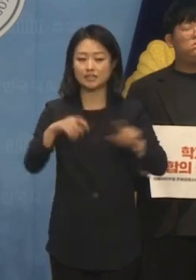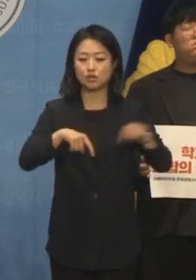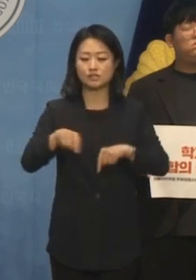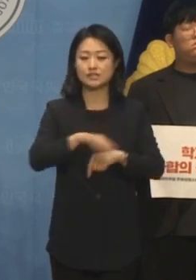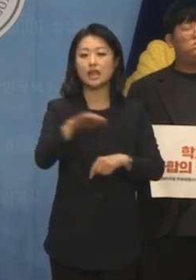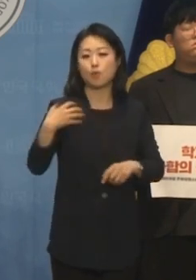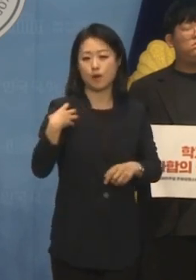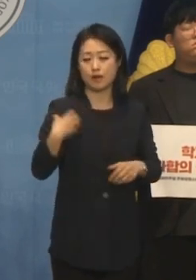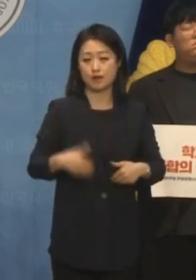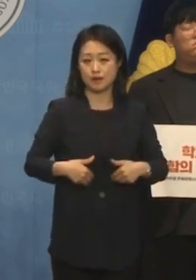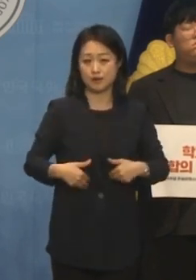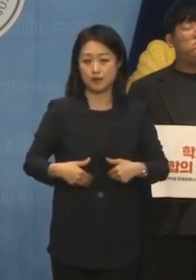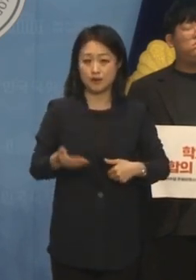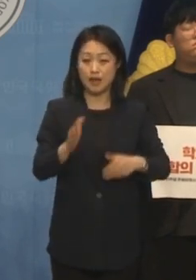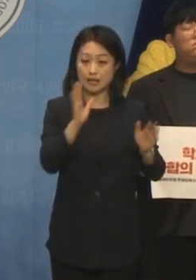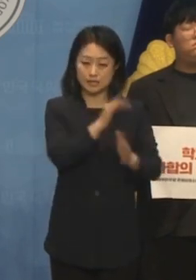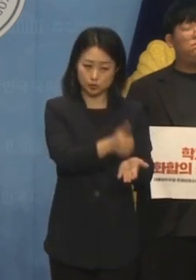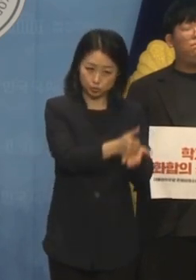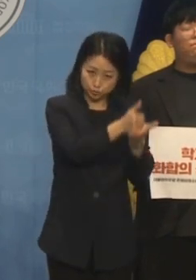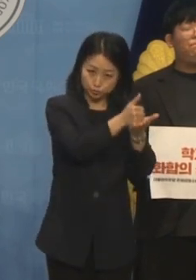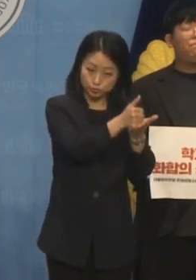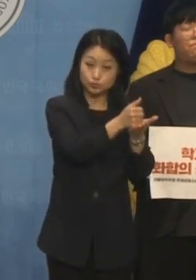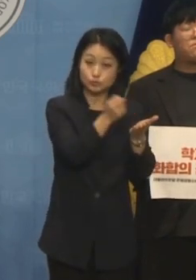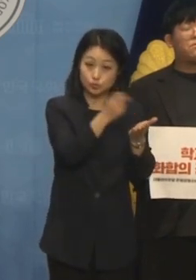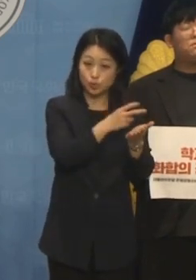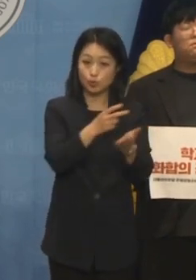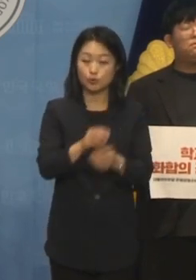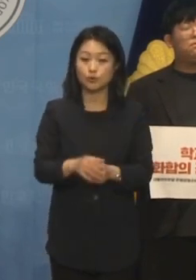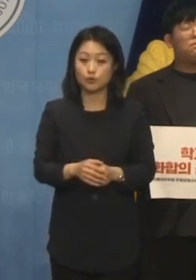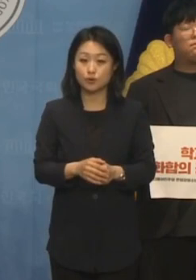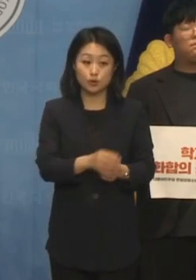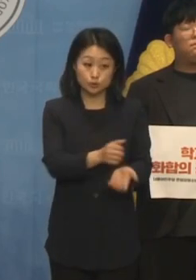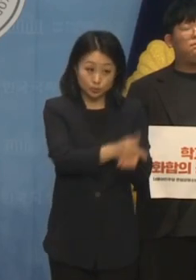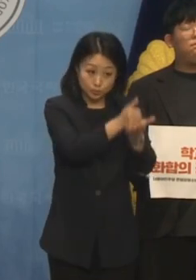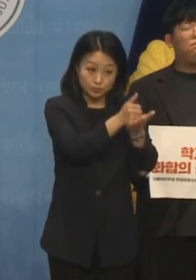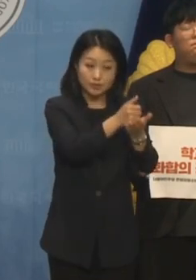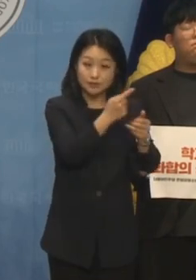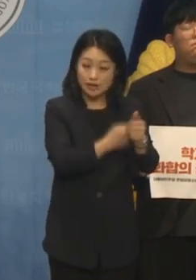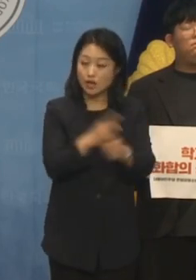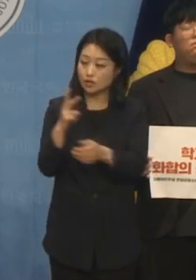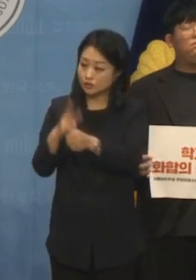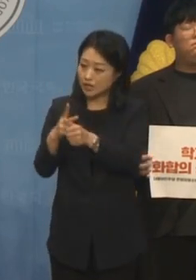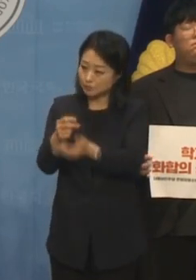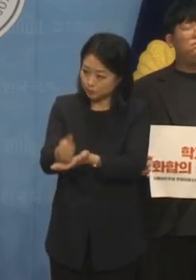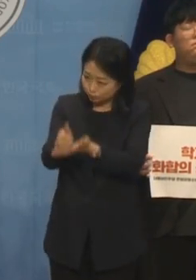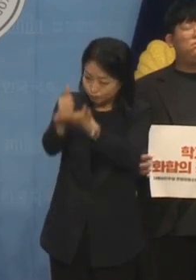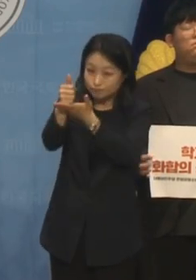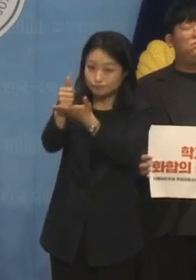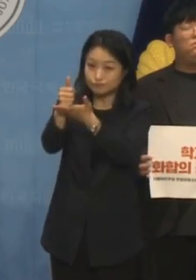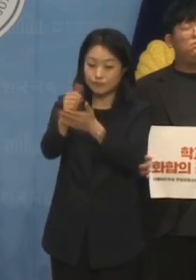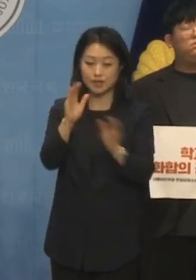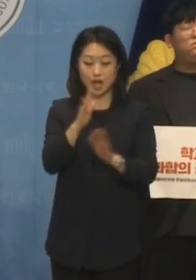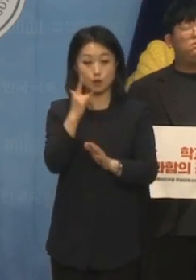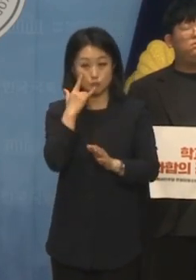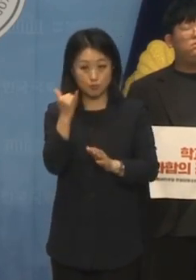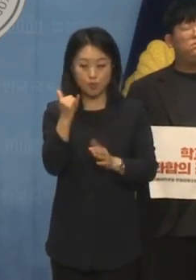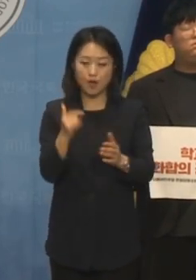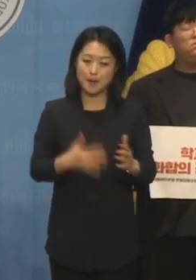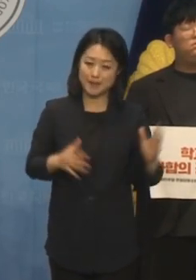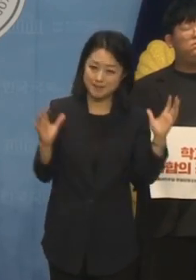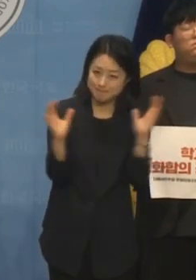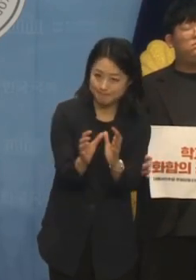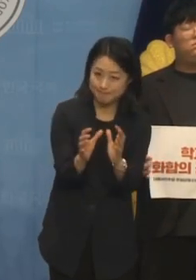싶습니다. 학생들이 존중받고 또 존중받은 학생들이 다시 선생님을 존경하고 학부모 역시 함께